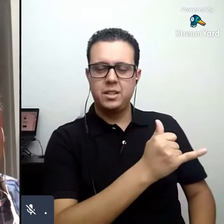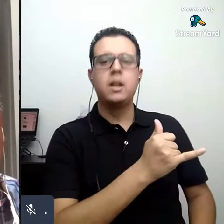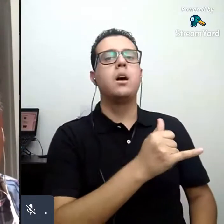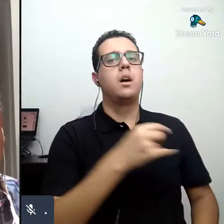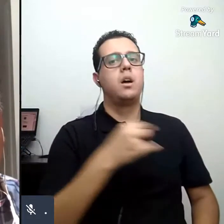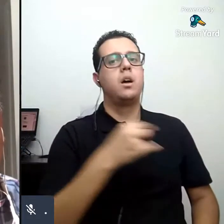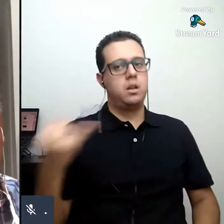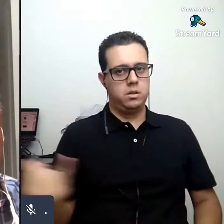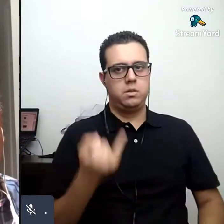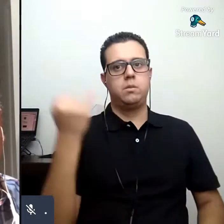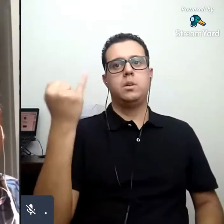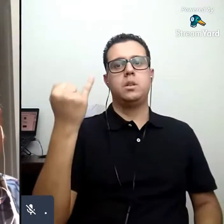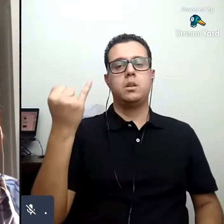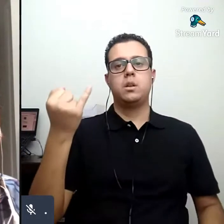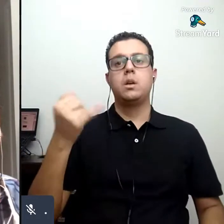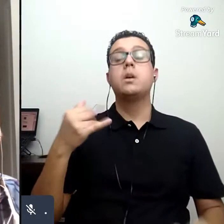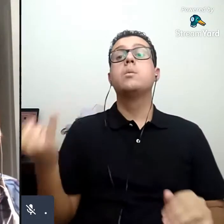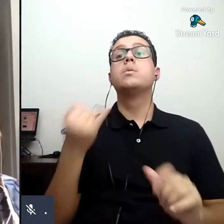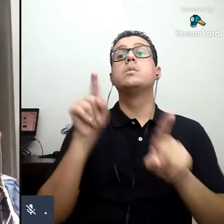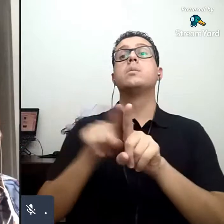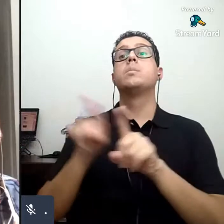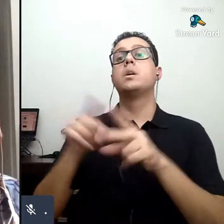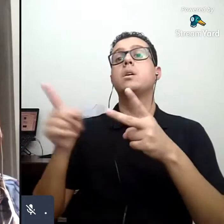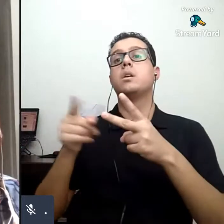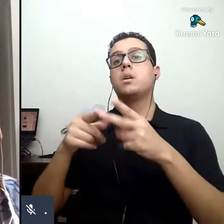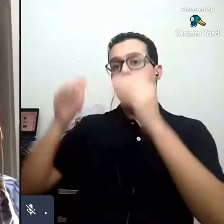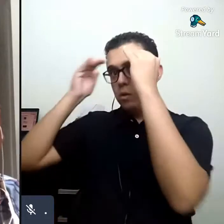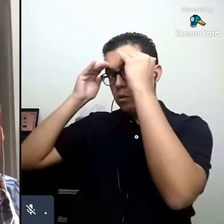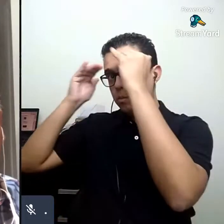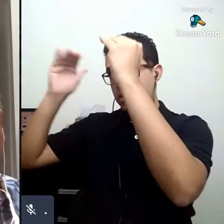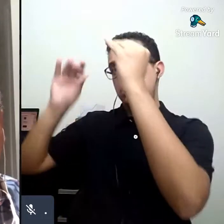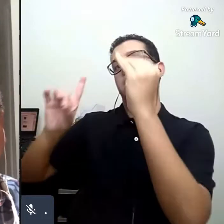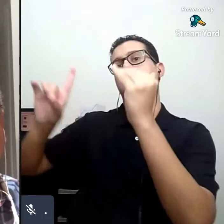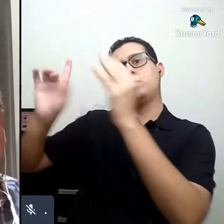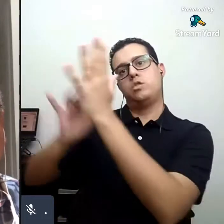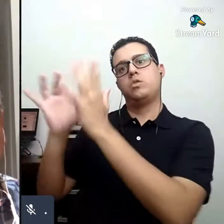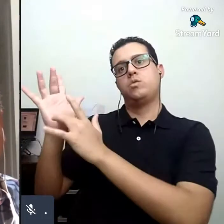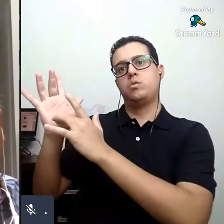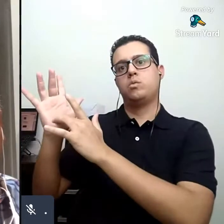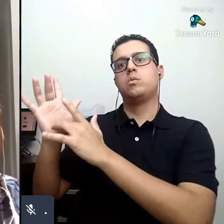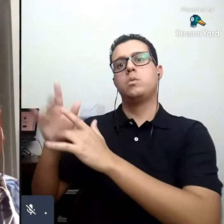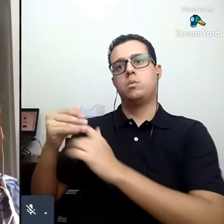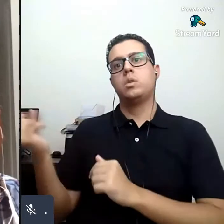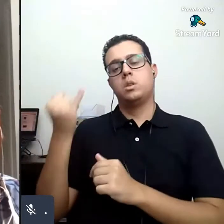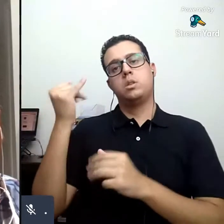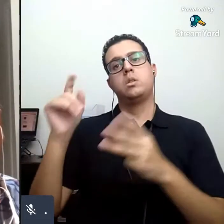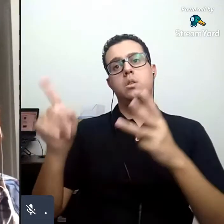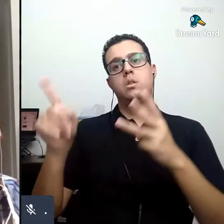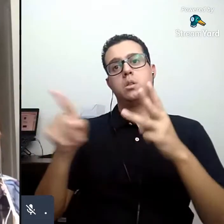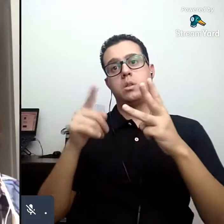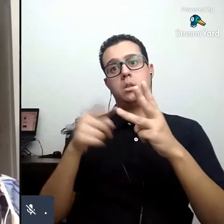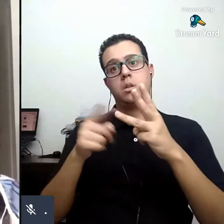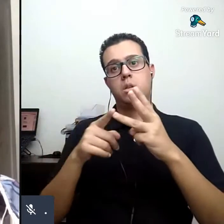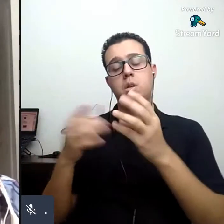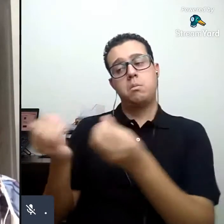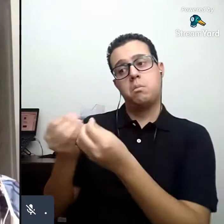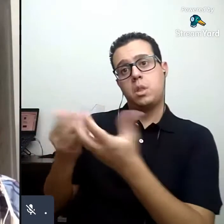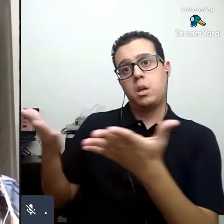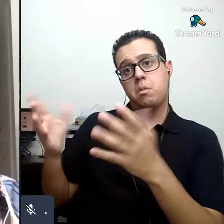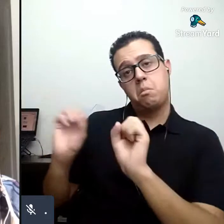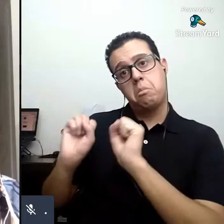a Jesus, e que o milagre pode vir ou não. Mas o que tem que acontecer